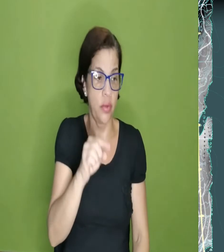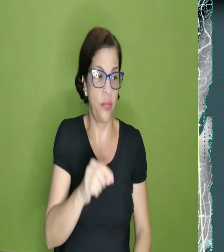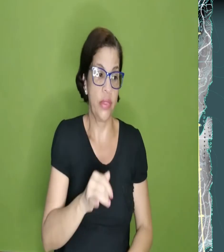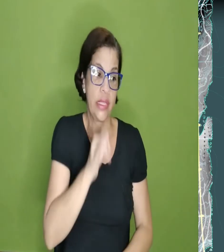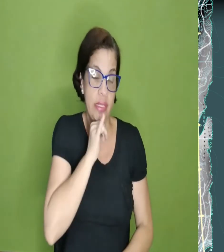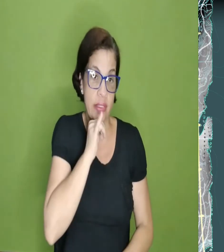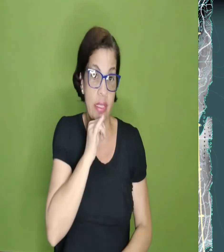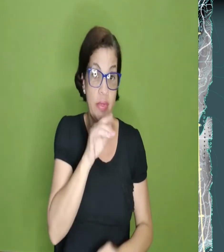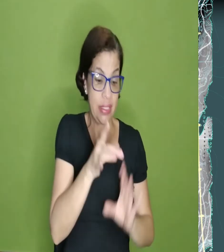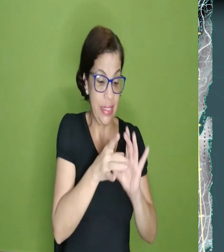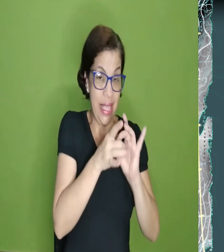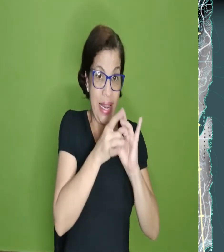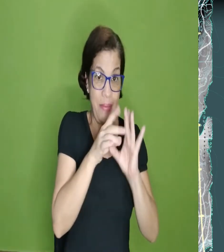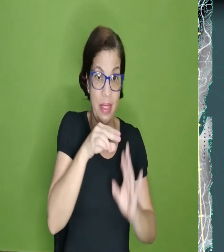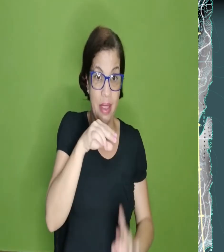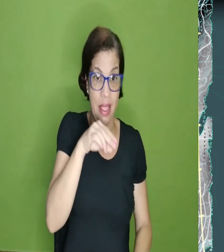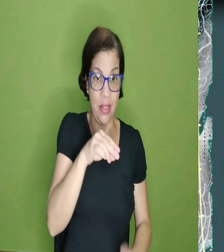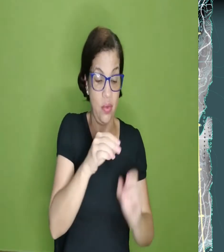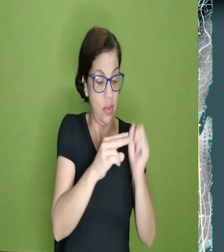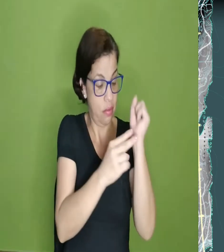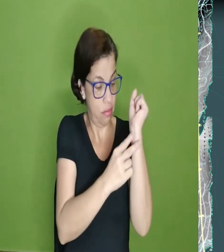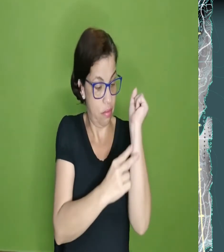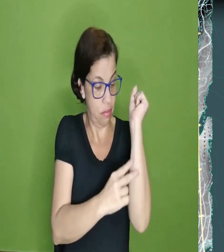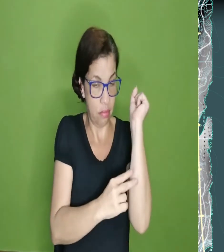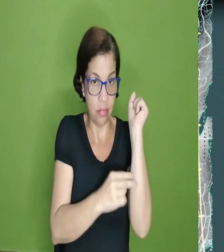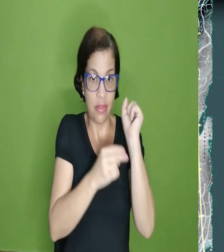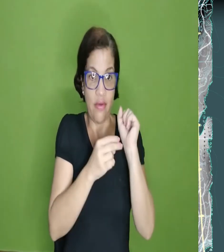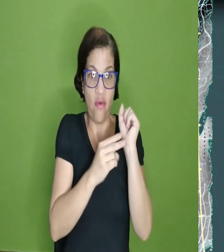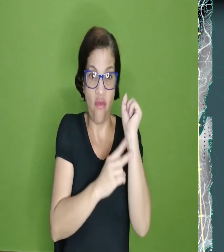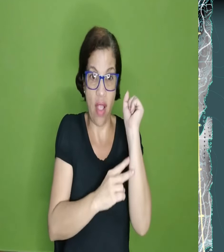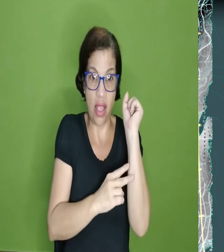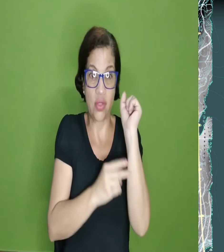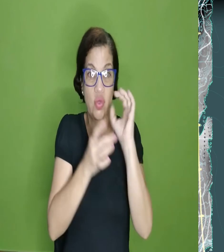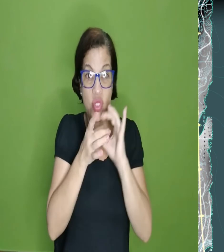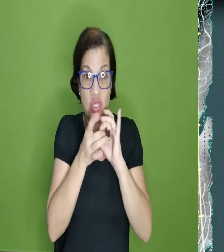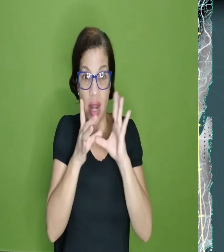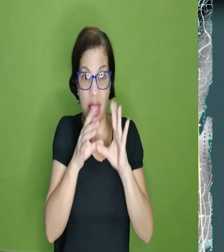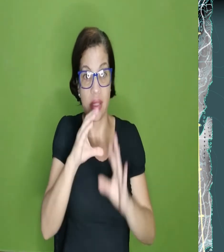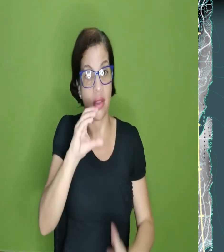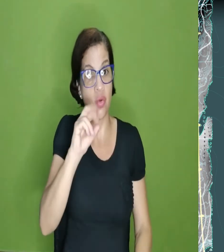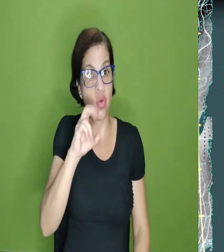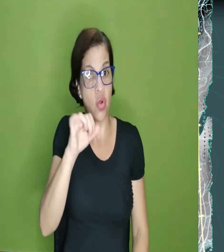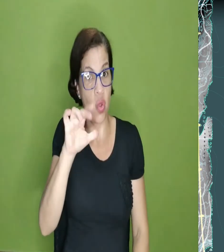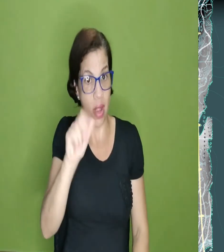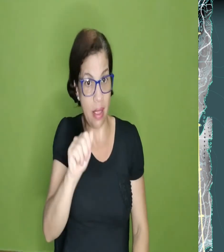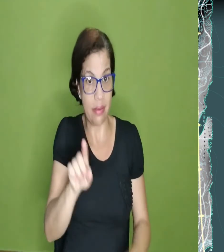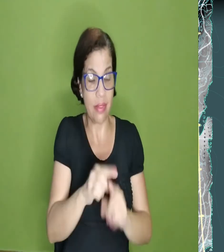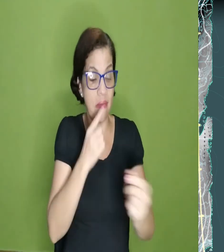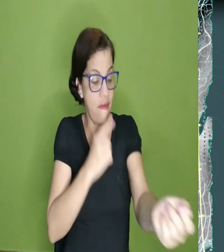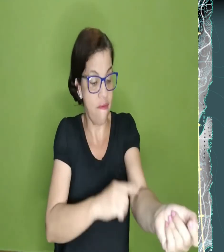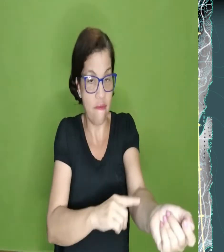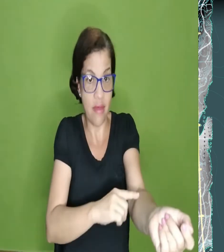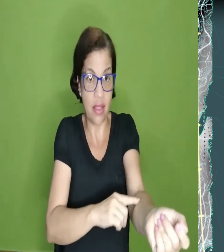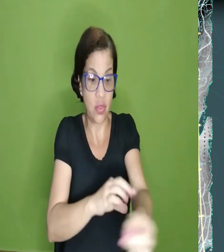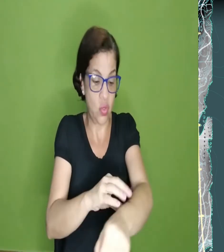ela causa uma vasodilatação das coronárias e uma vasodilatação dos vasos sanguíneos